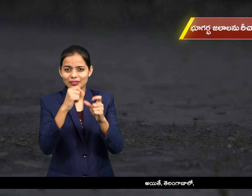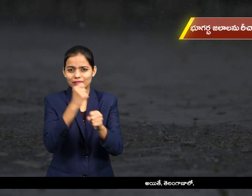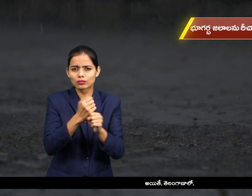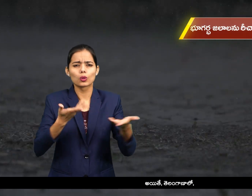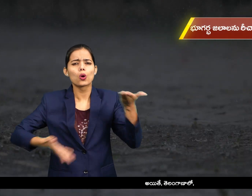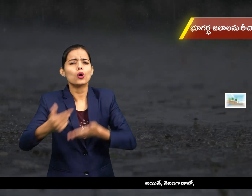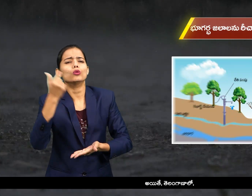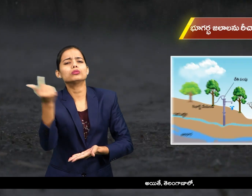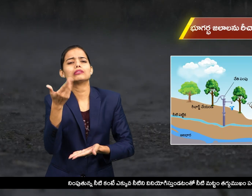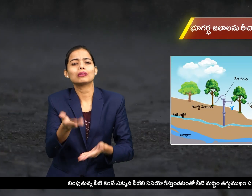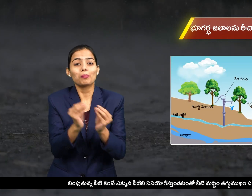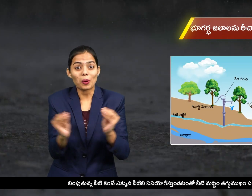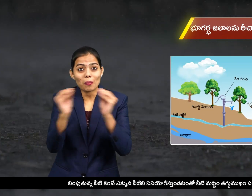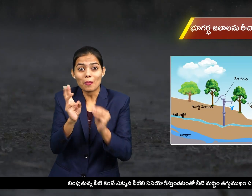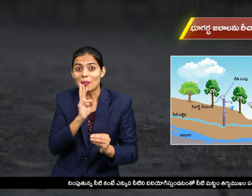తెలంగాణలో